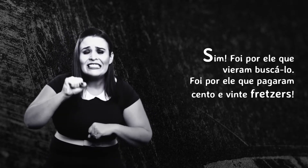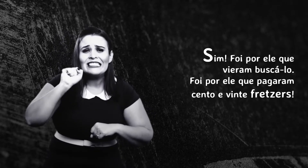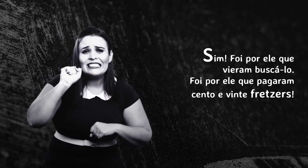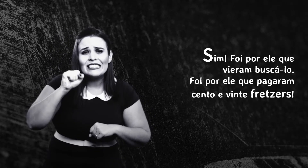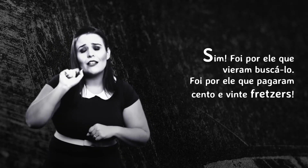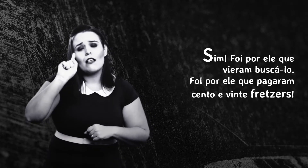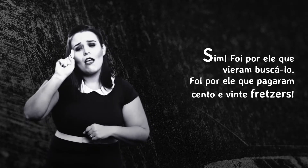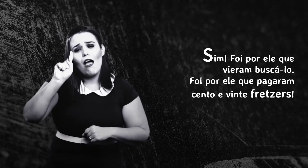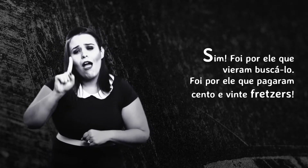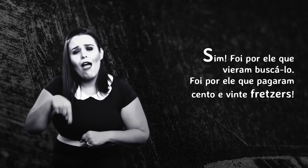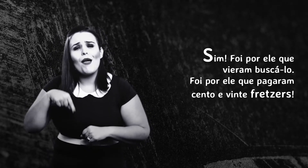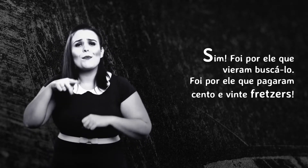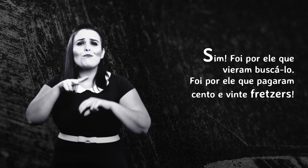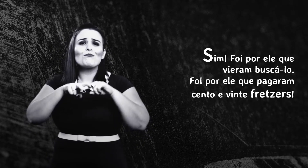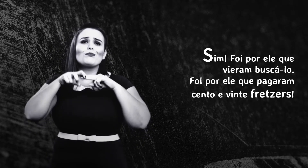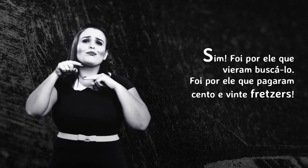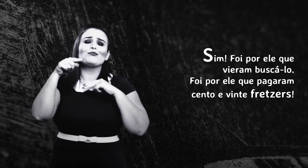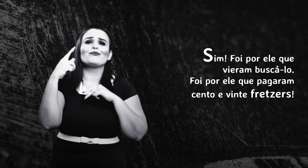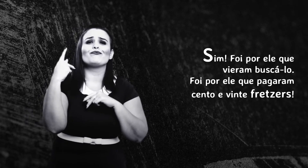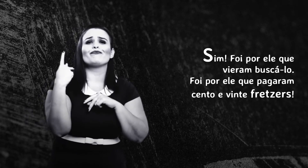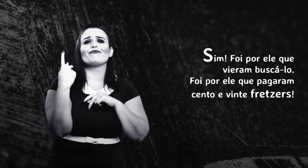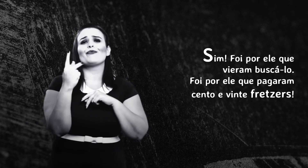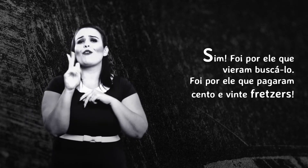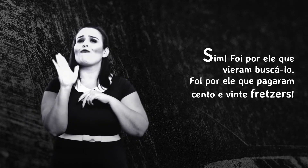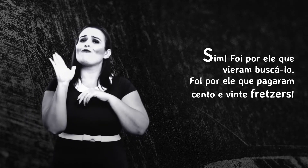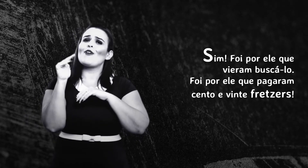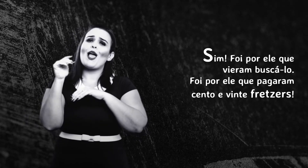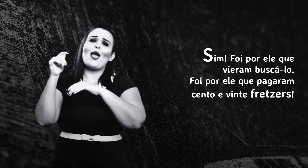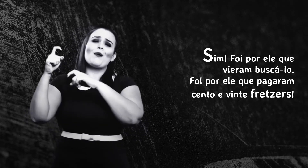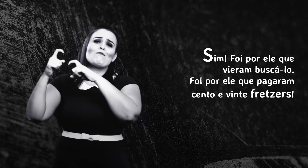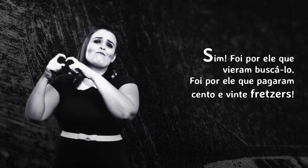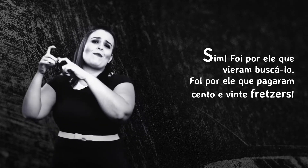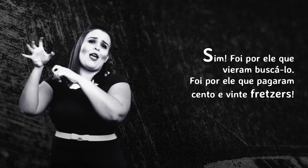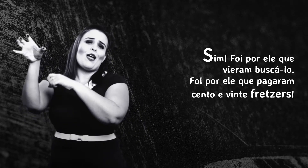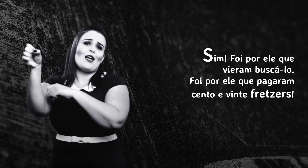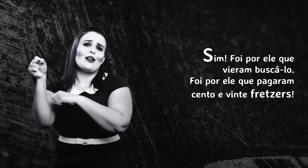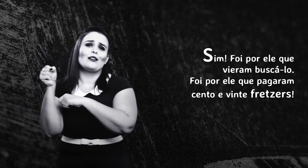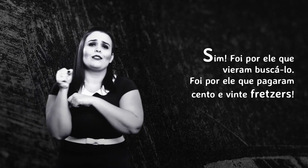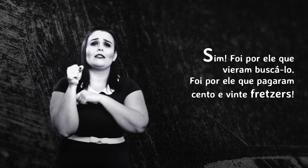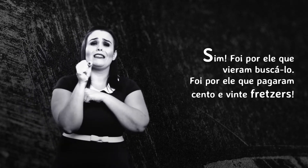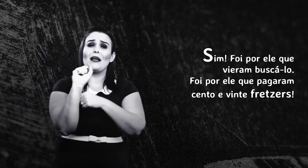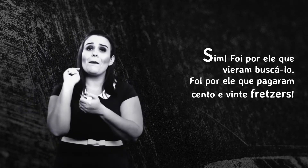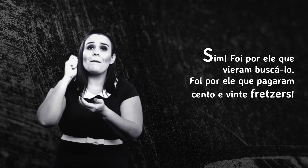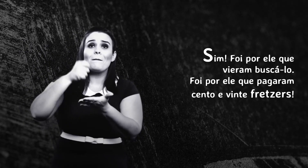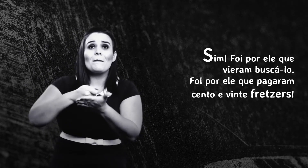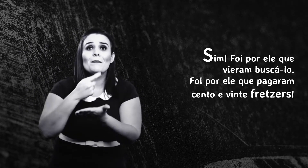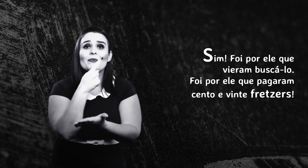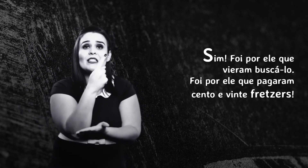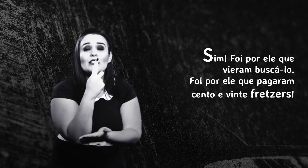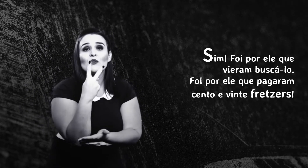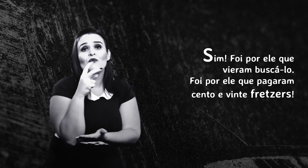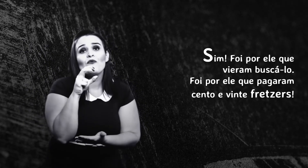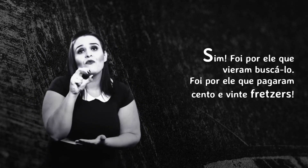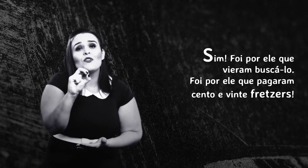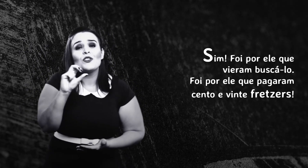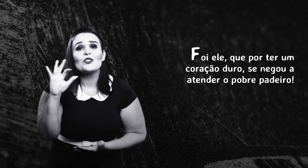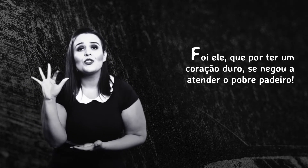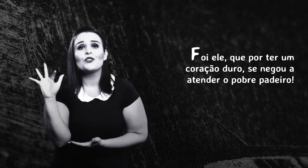Sim, foi por ele que vieram buscá-lo. Foi por ele que pagaram 120 Fretzers. Foi